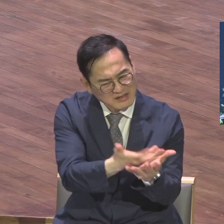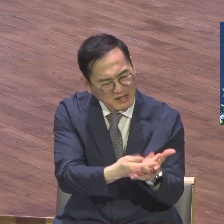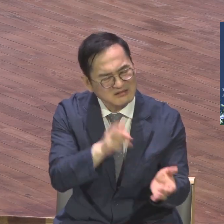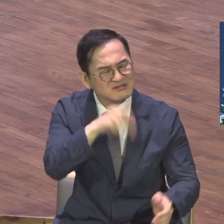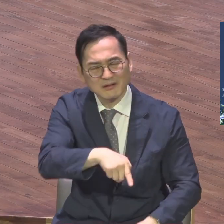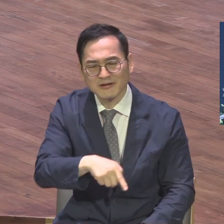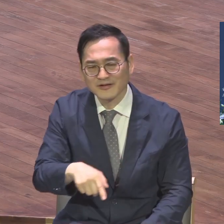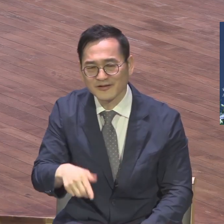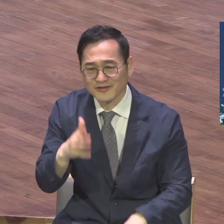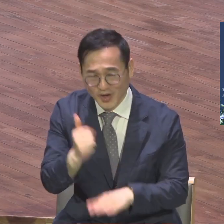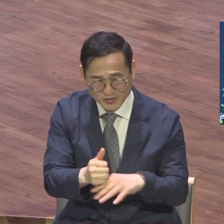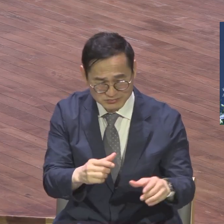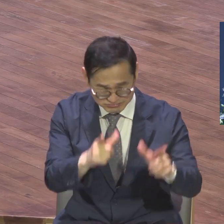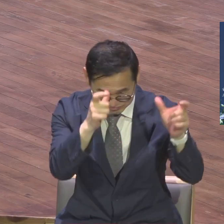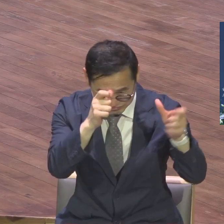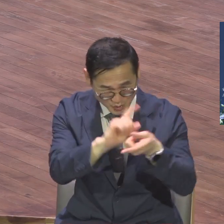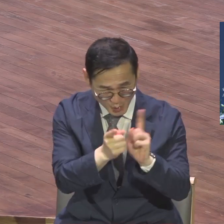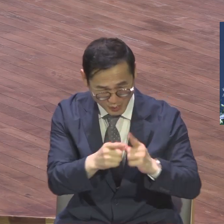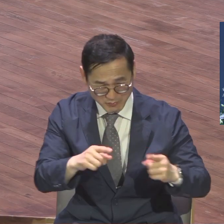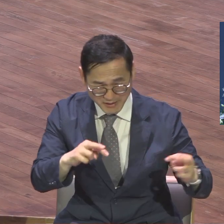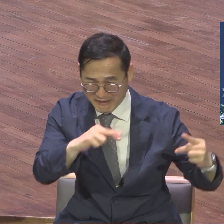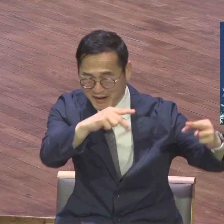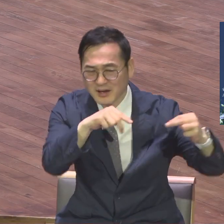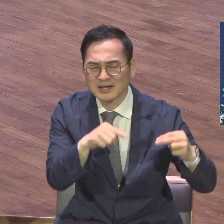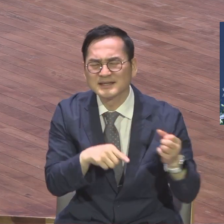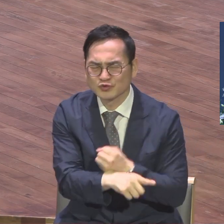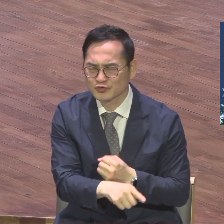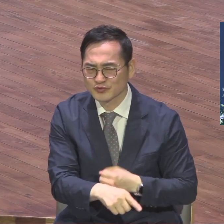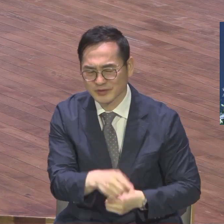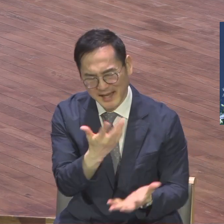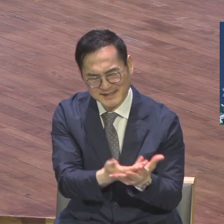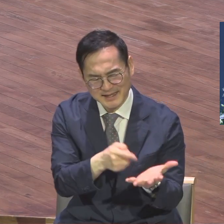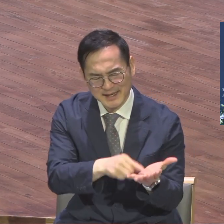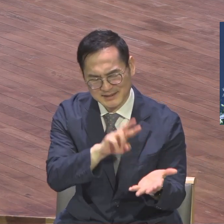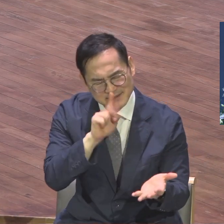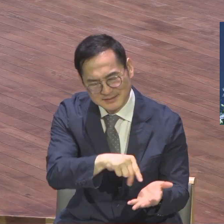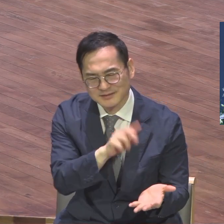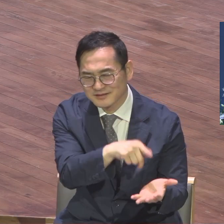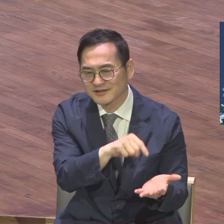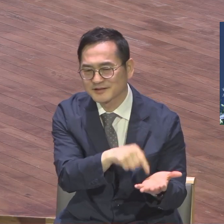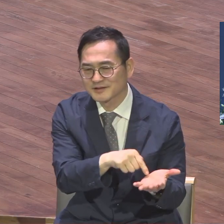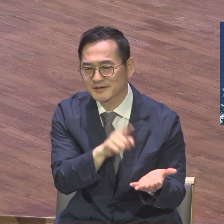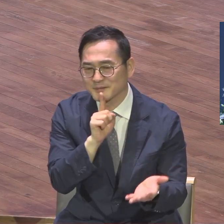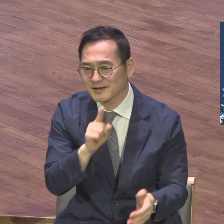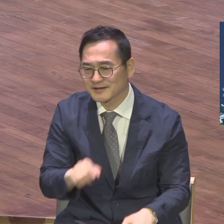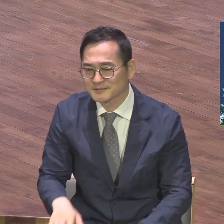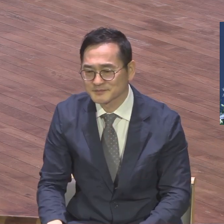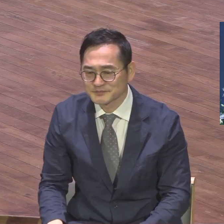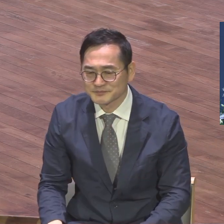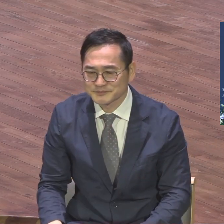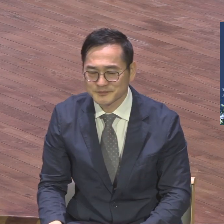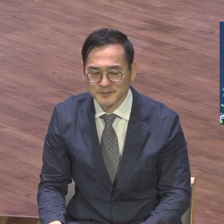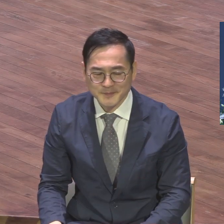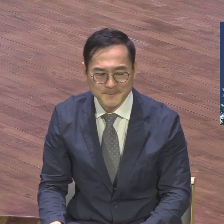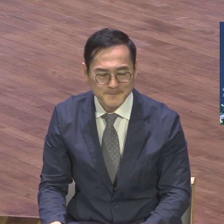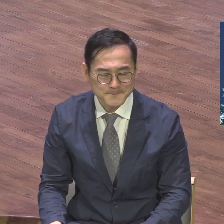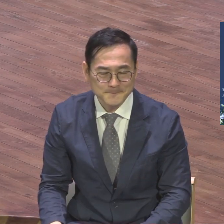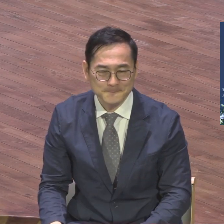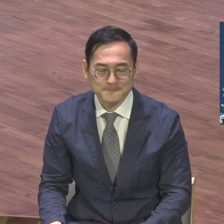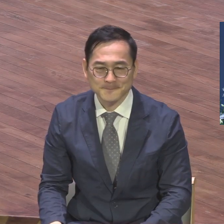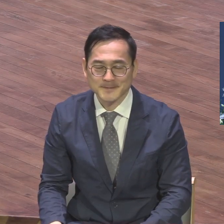성삼위 하나님과 완벽한 교통이 이루어지고 성동 안에 참으로 사도행 2장에 나타난 초대교회 교제